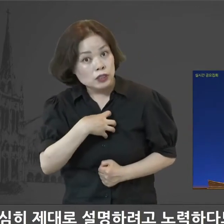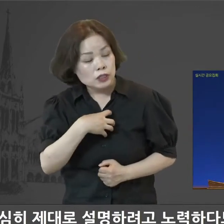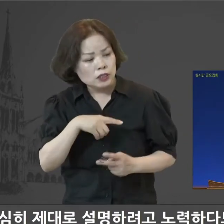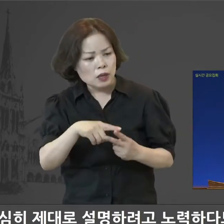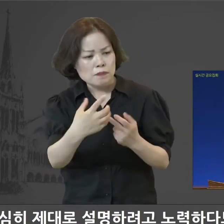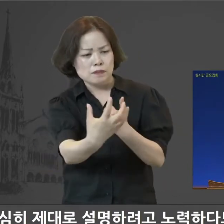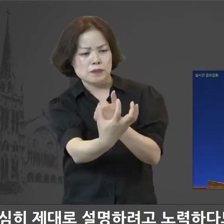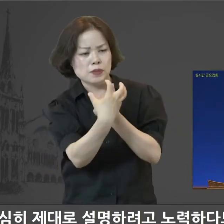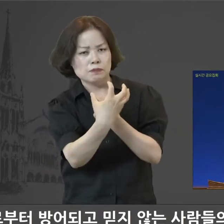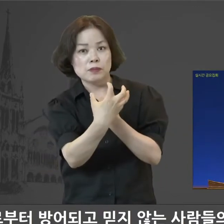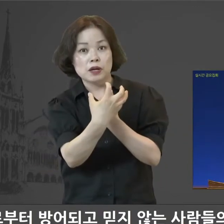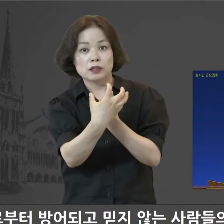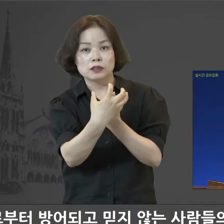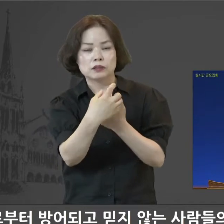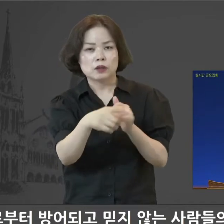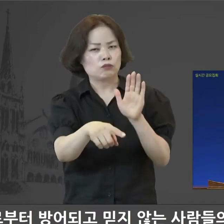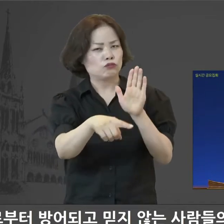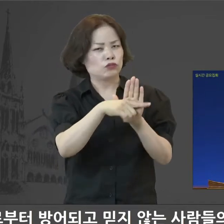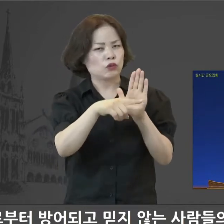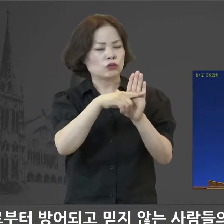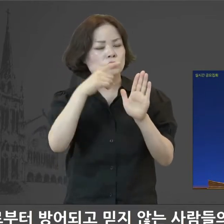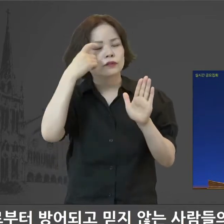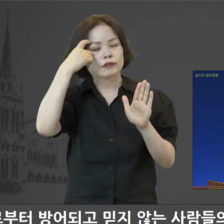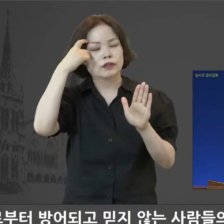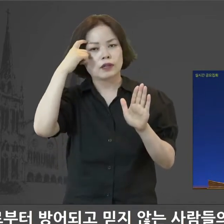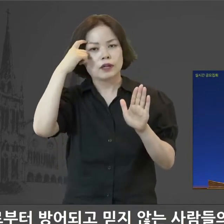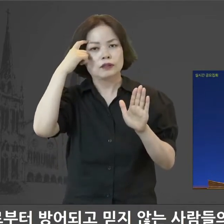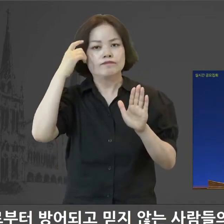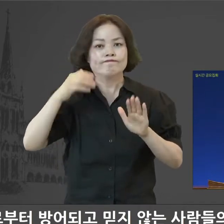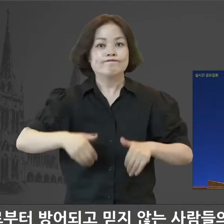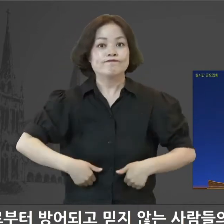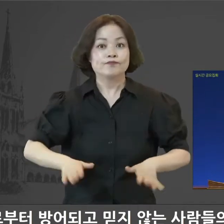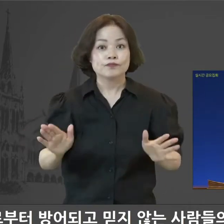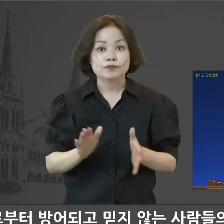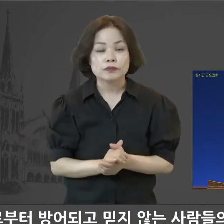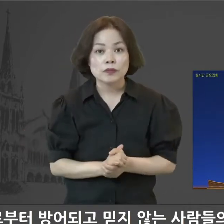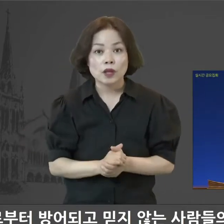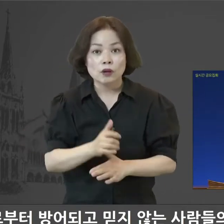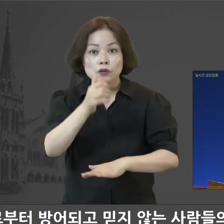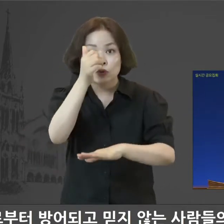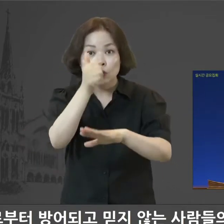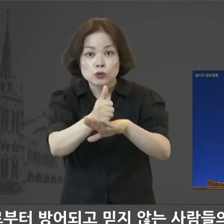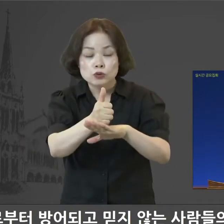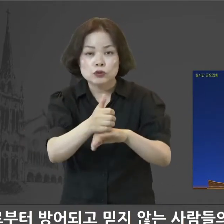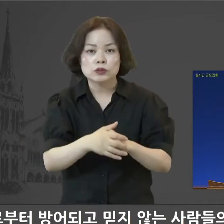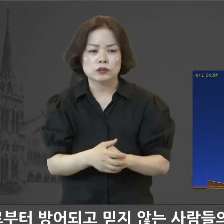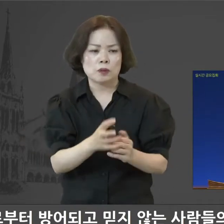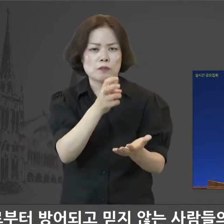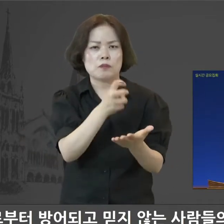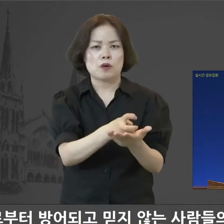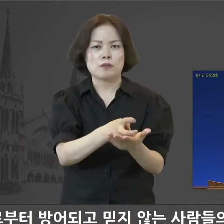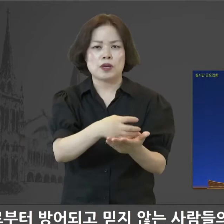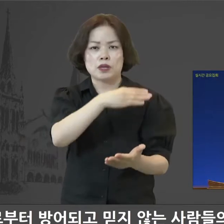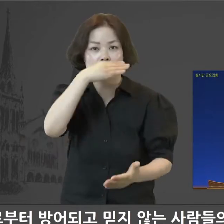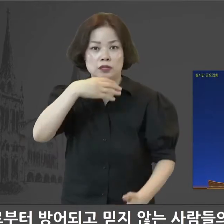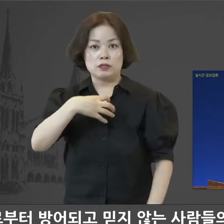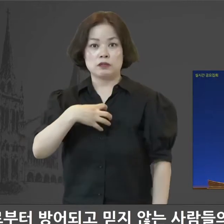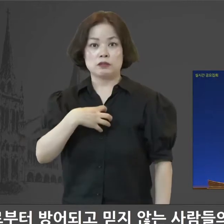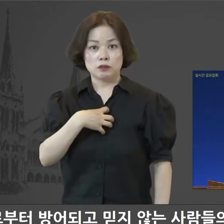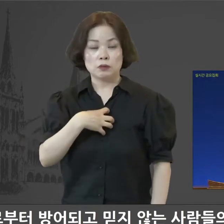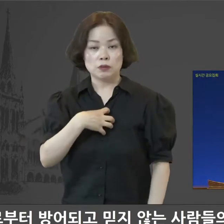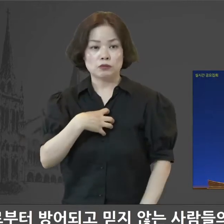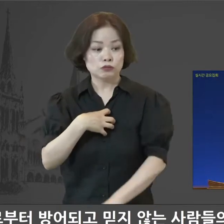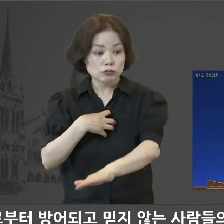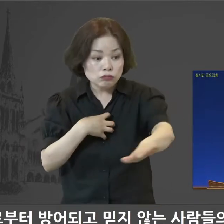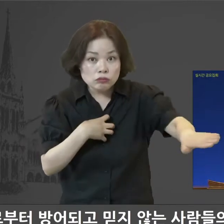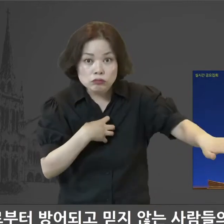핍박이나 이런 것들을 부정적으로만 볼 필요가 없다라고 생각하는 거예요. 그러니까 결국은 이 법의 위협, 정치의 위협 이런 것도